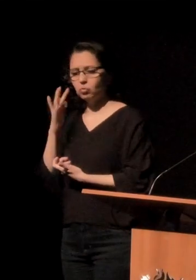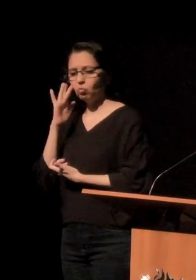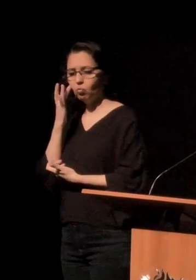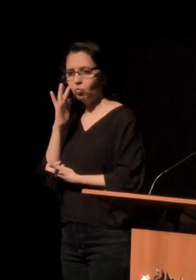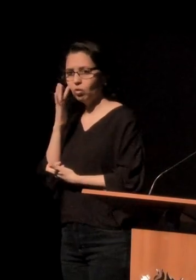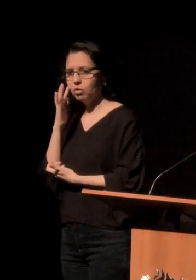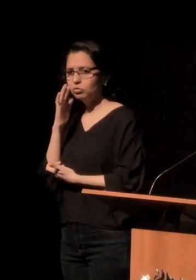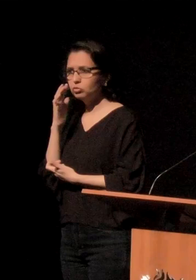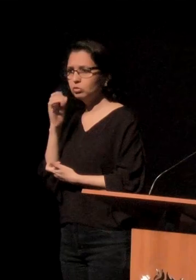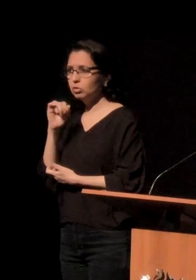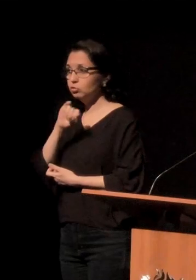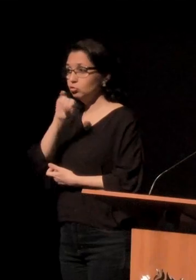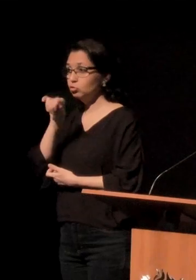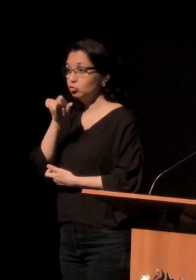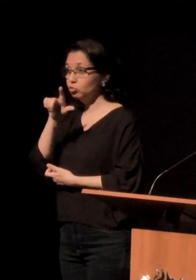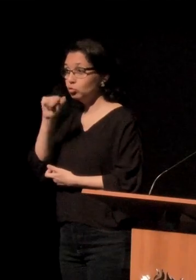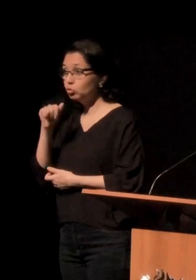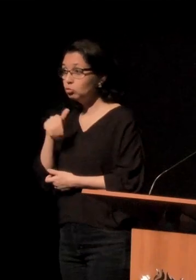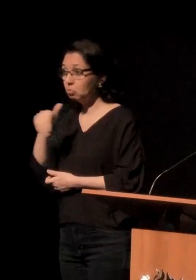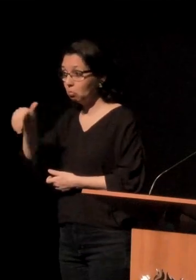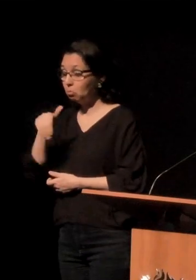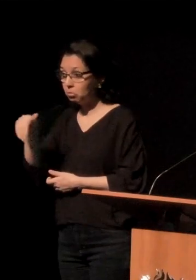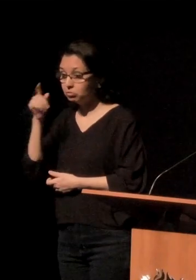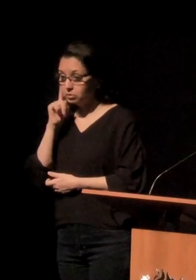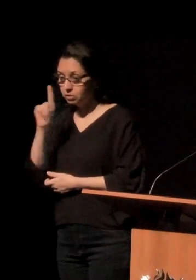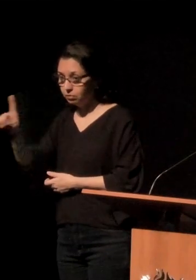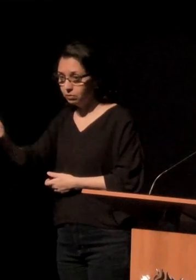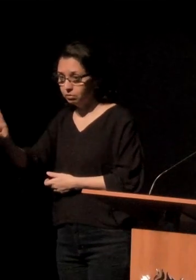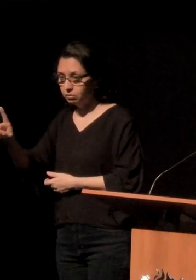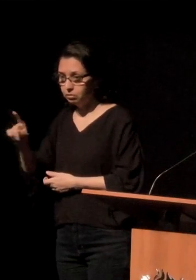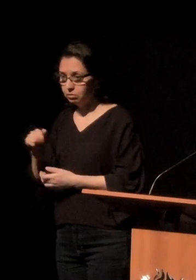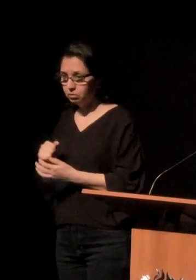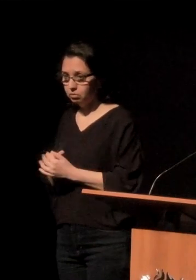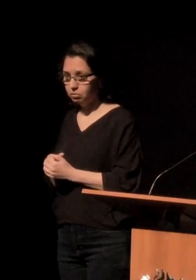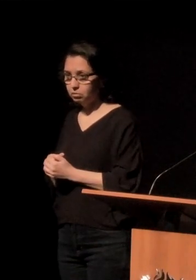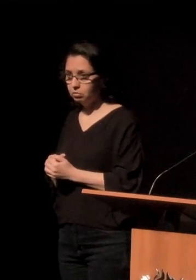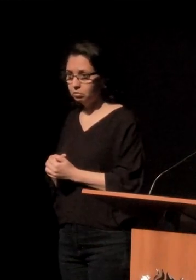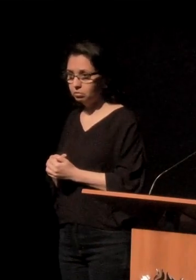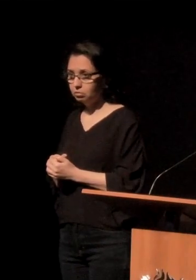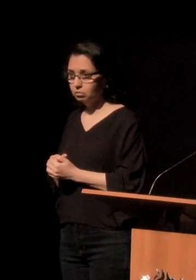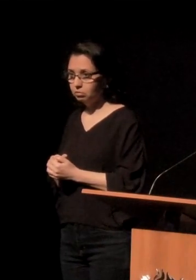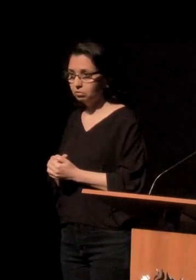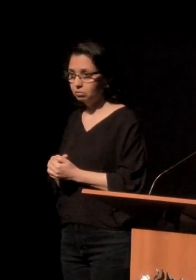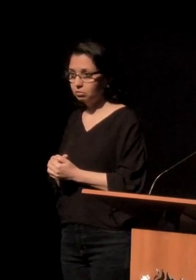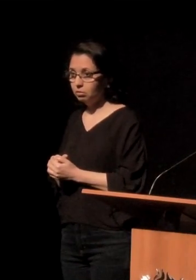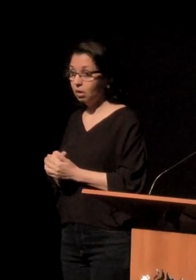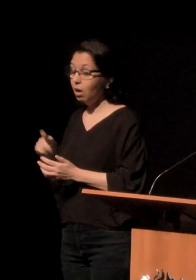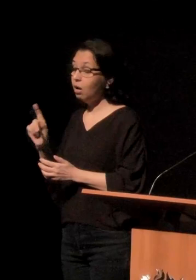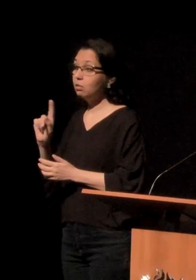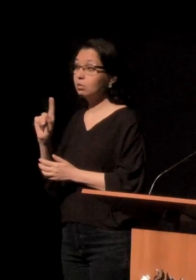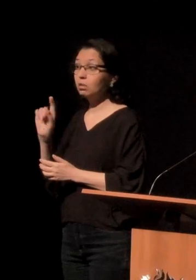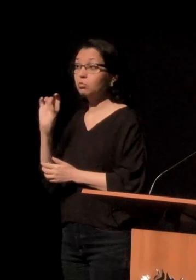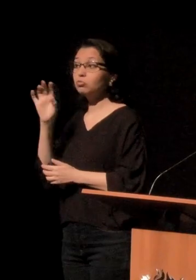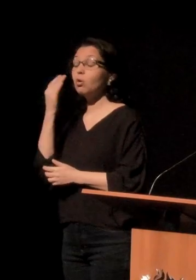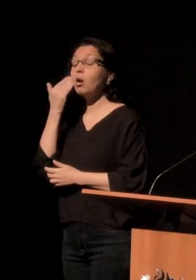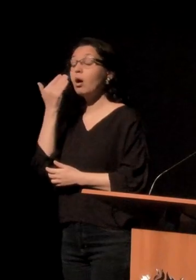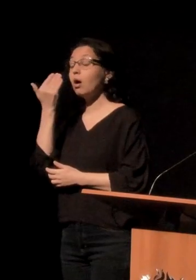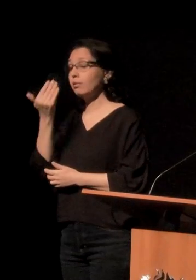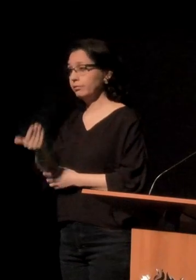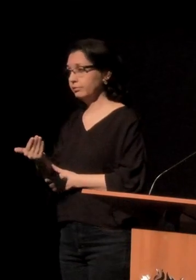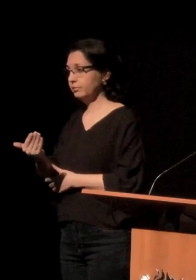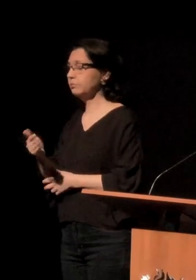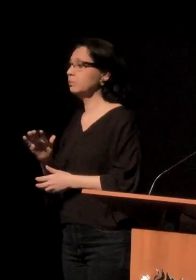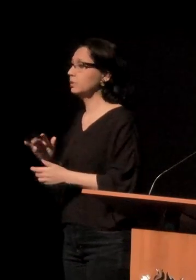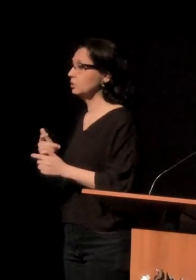de Julho já é semana que vem Ah eu agradecimento é porque eu acho que